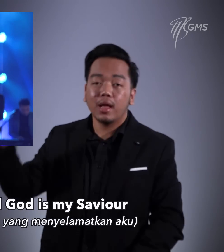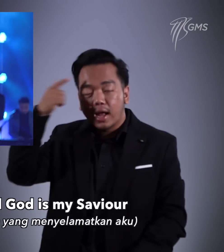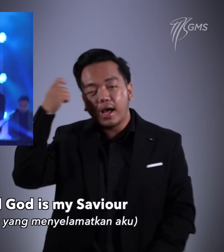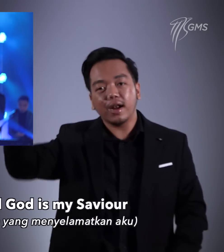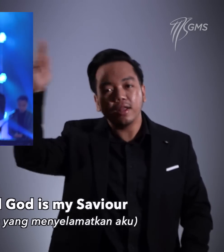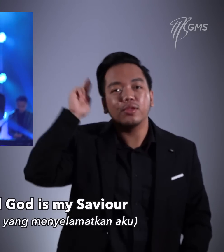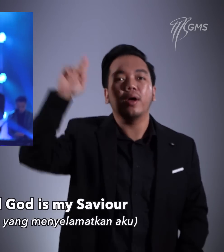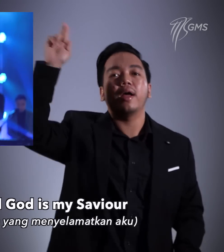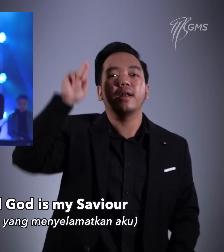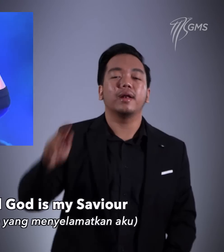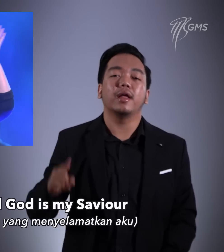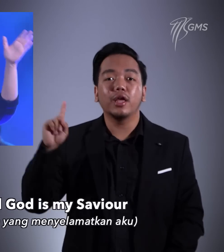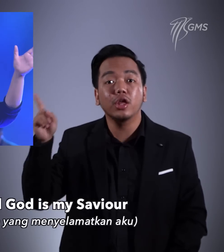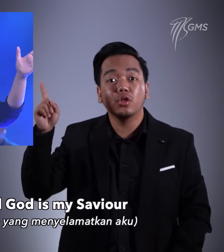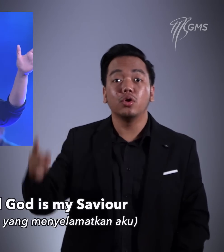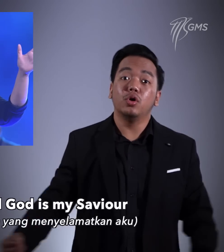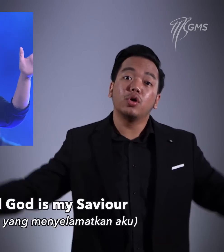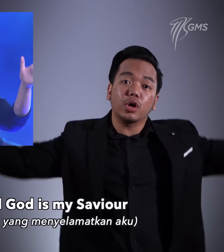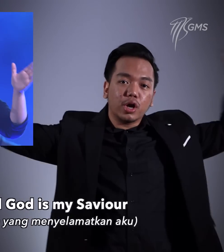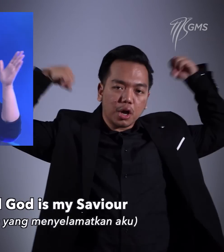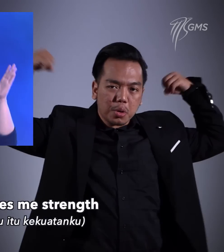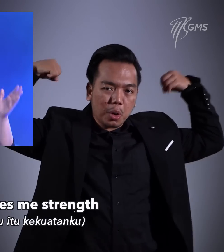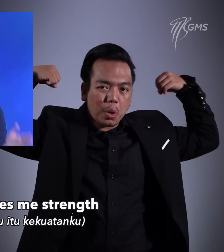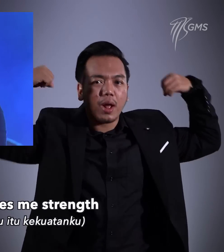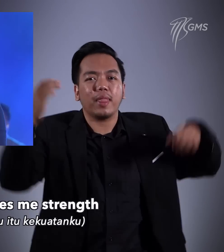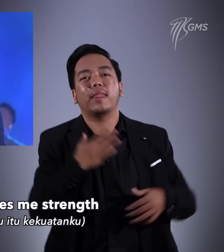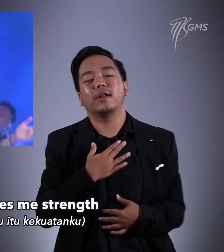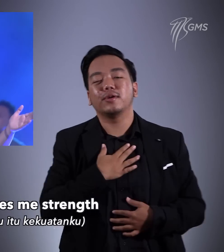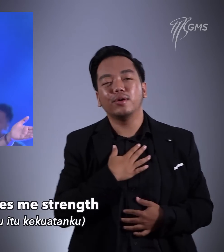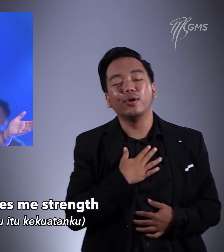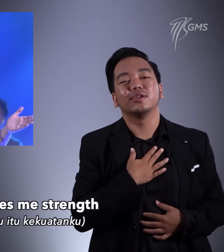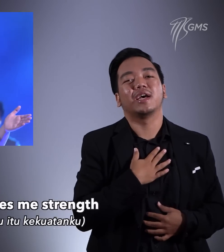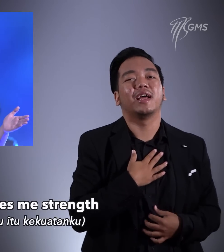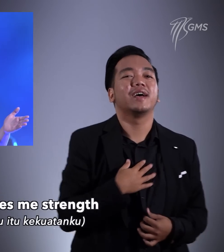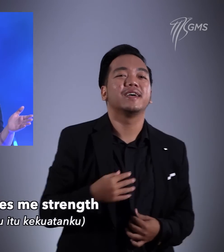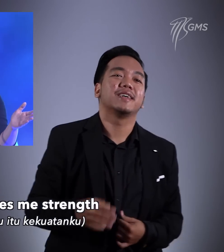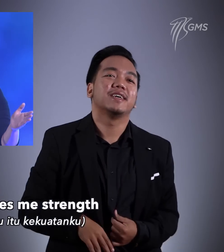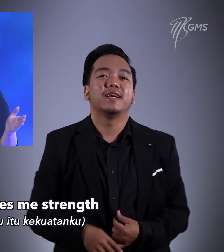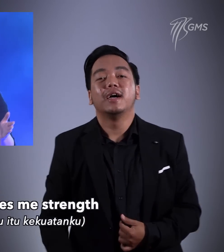the Lord God is my Savior.